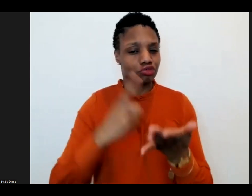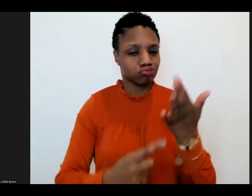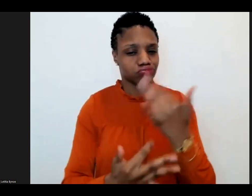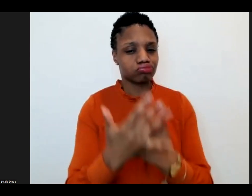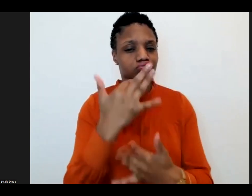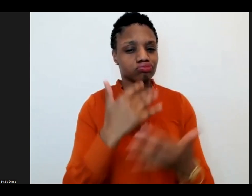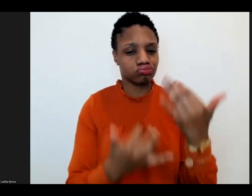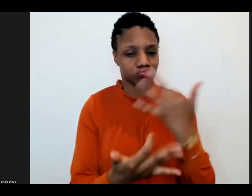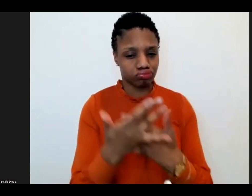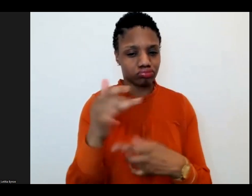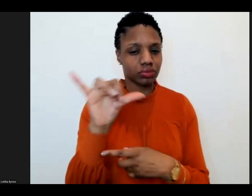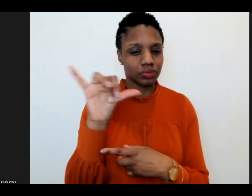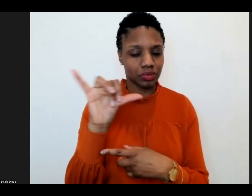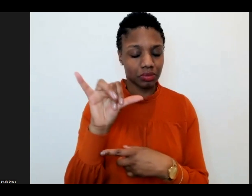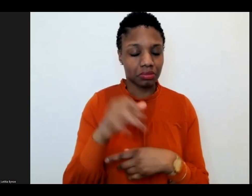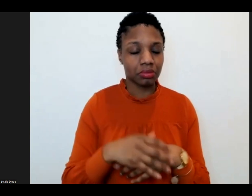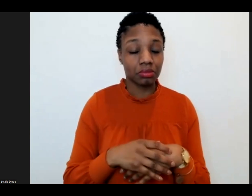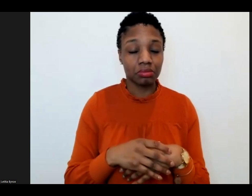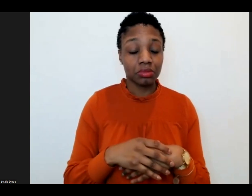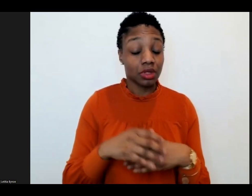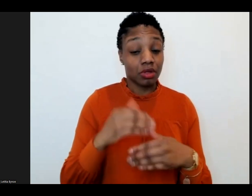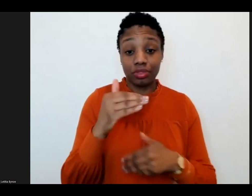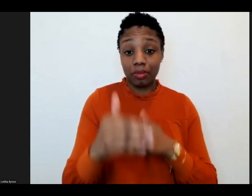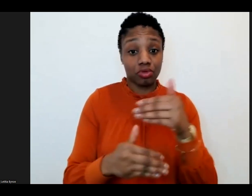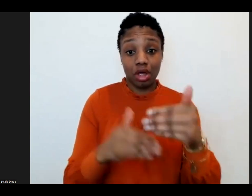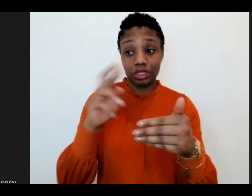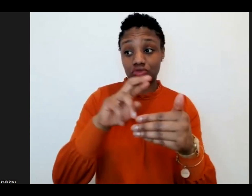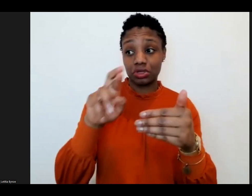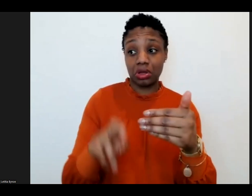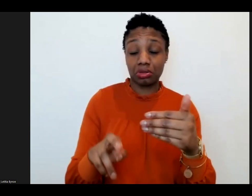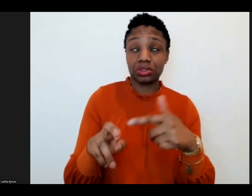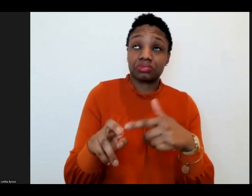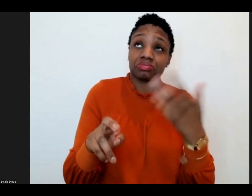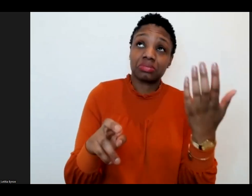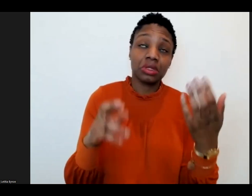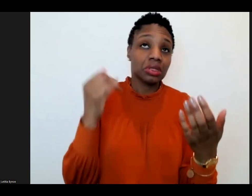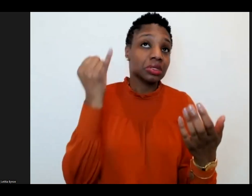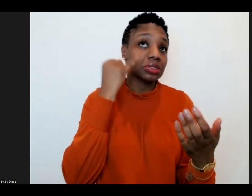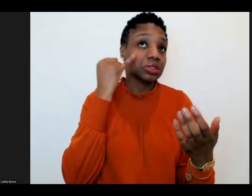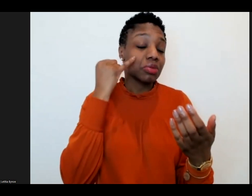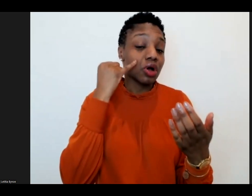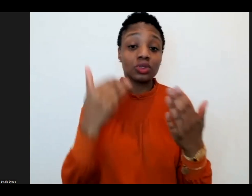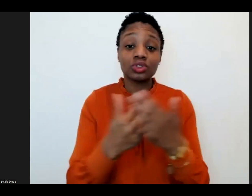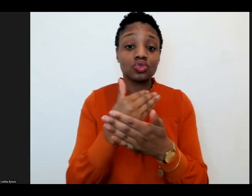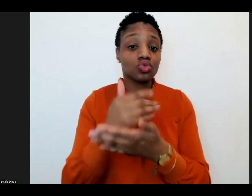al respecto y también quiero dejarles saber que lo lo que sea que suceda con este proceso digamos que